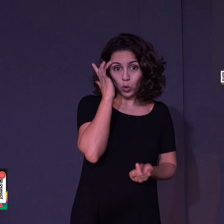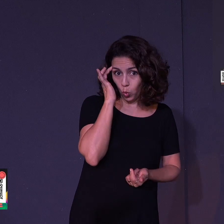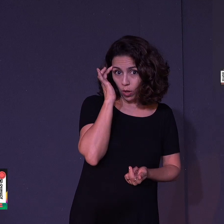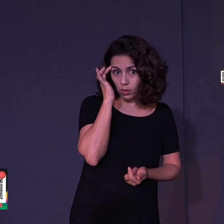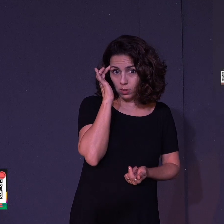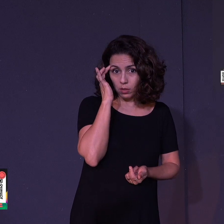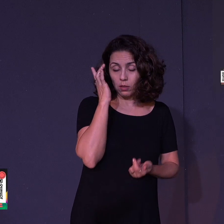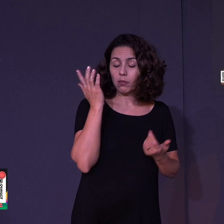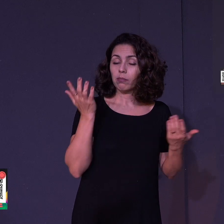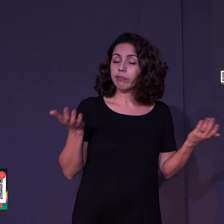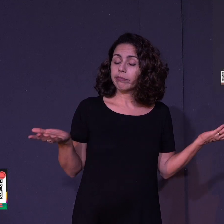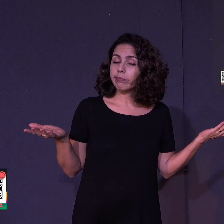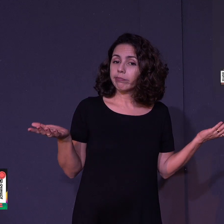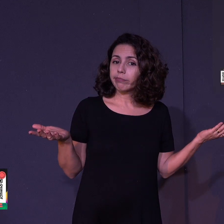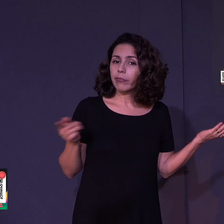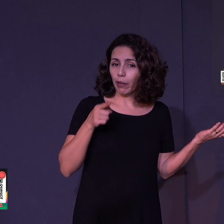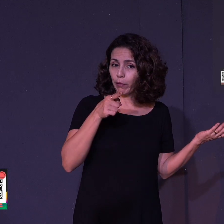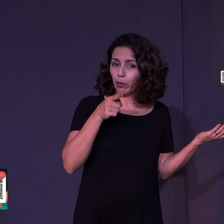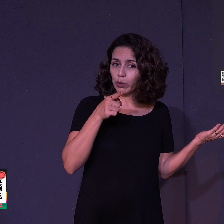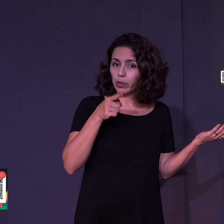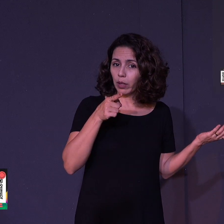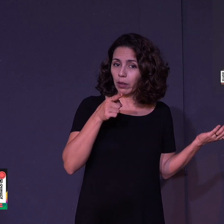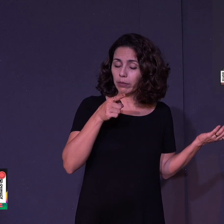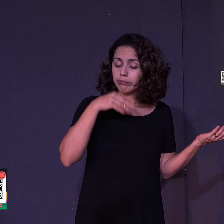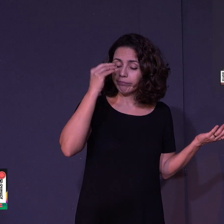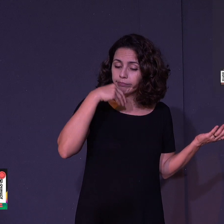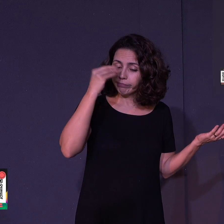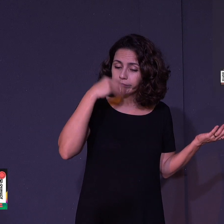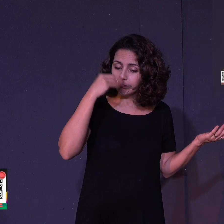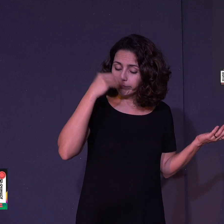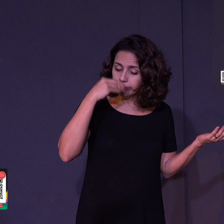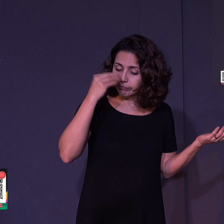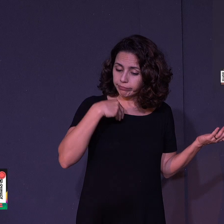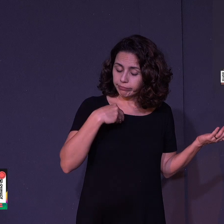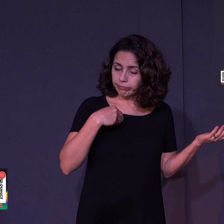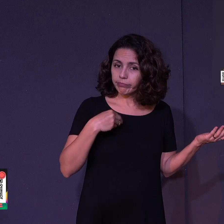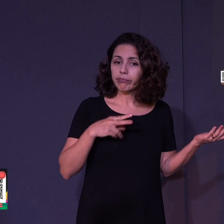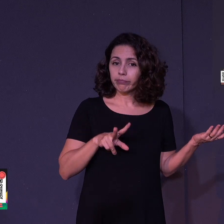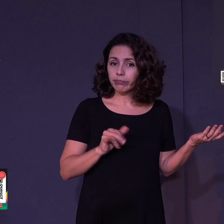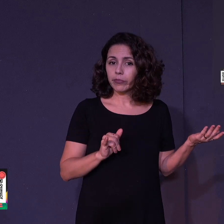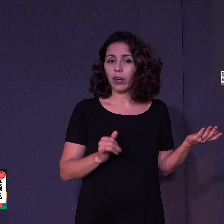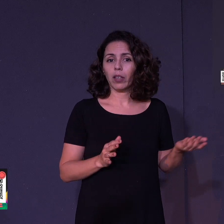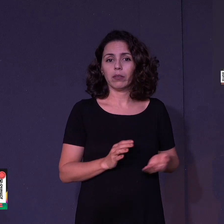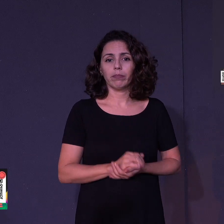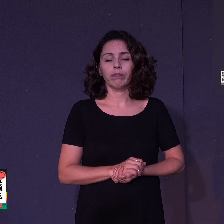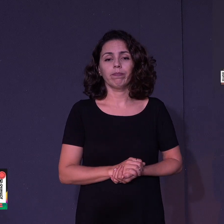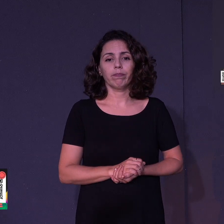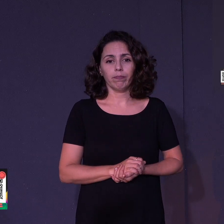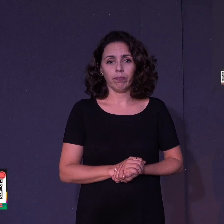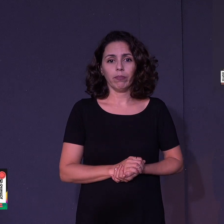se estiverem nisso. Se não estiverem no Senhor, estaremos fadados ao fracasso. Mas é caminhando em oração,